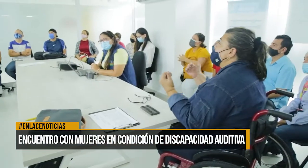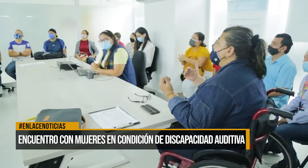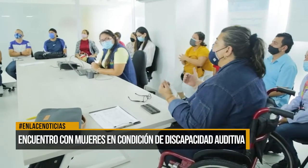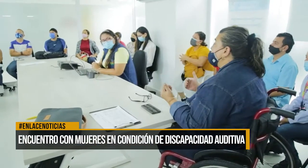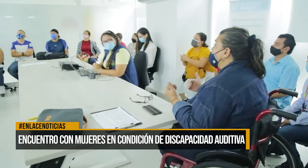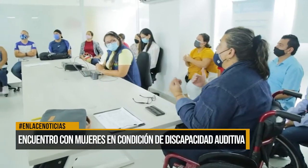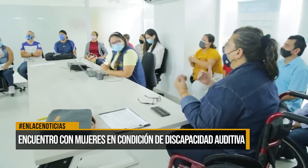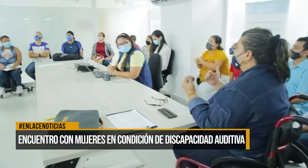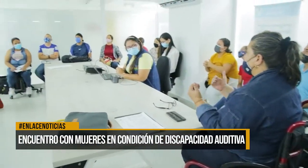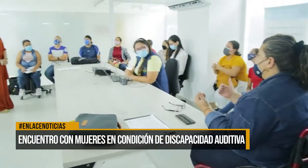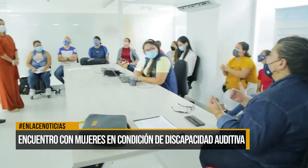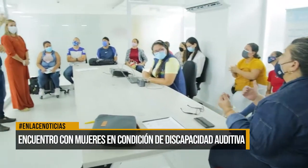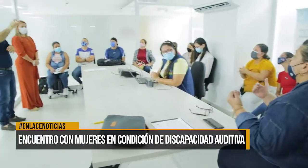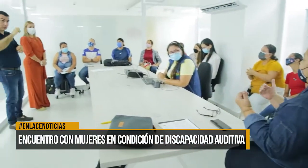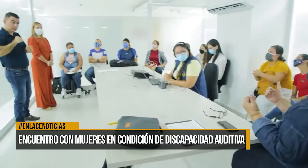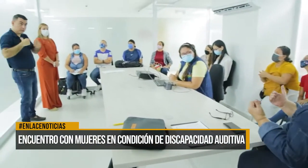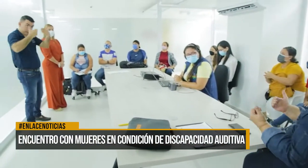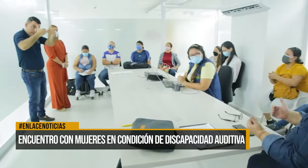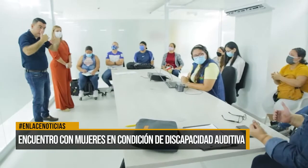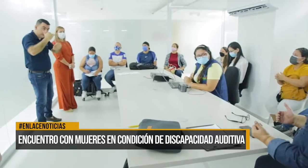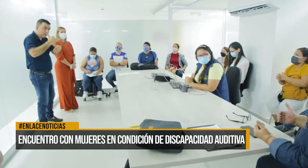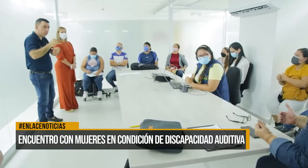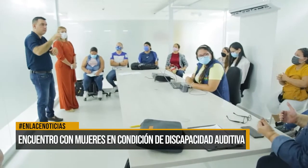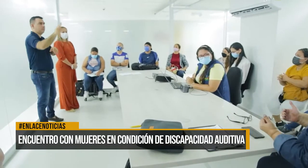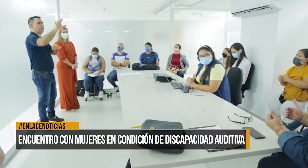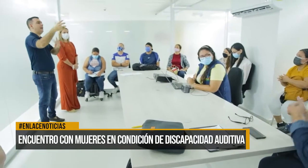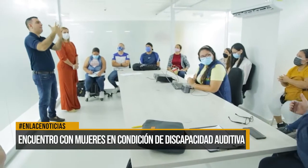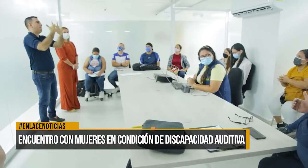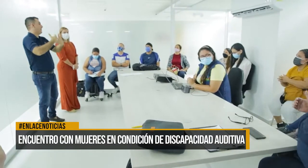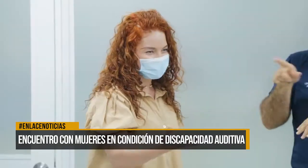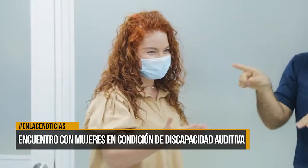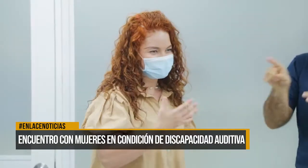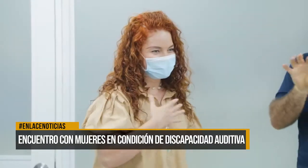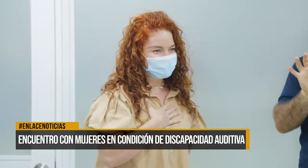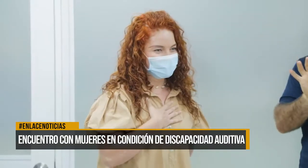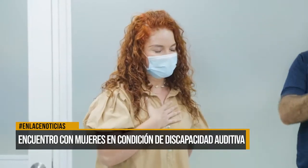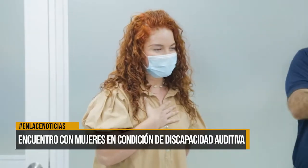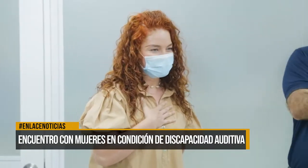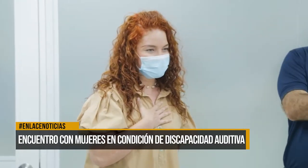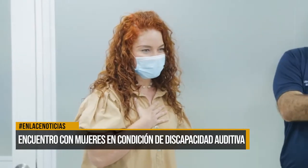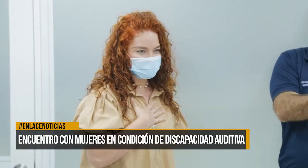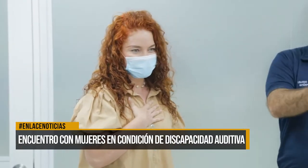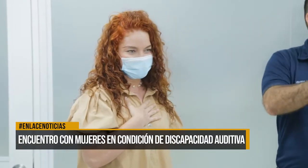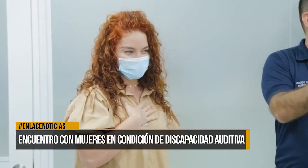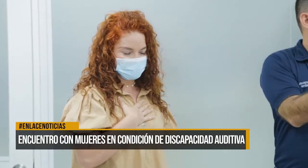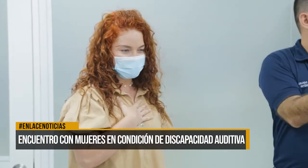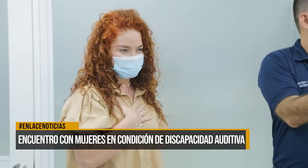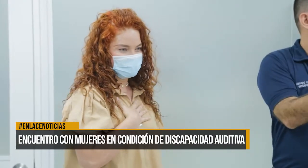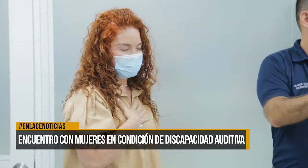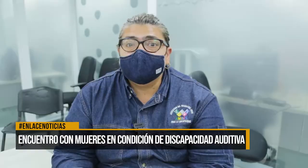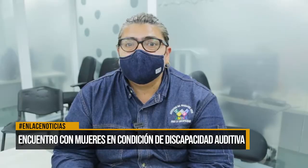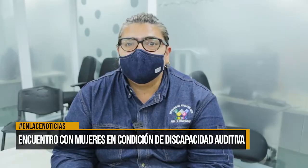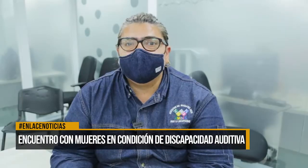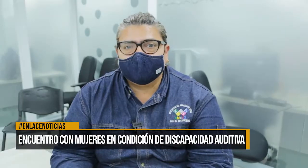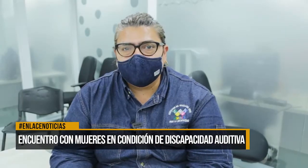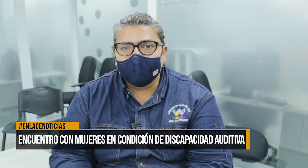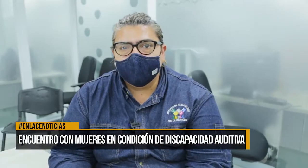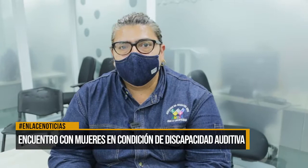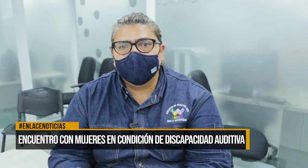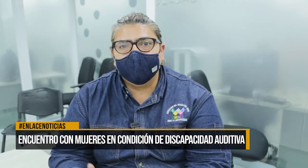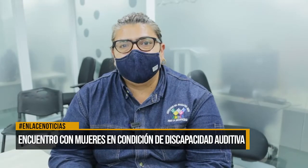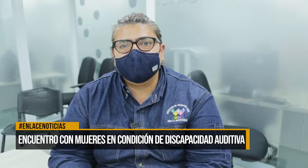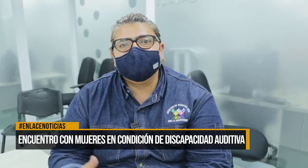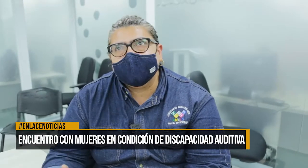esta comunidad sorda, a fin de romper las barreras de la comunicación y lograr la participación que se merecen. Esto es muy